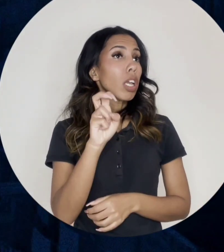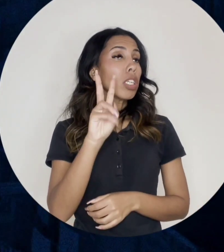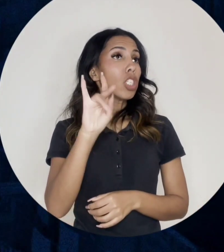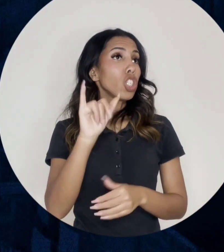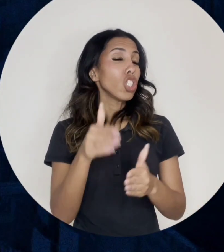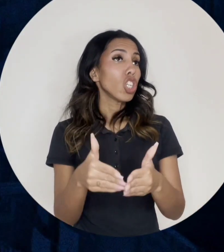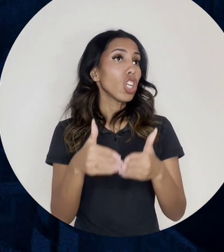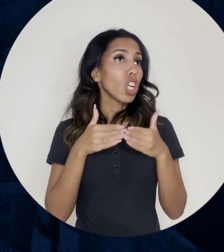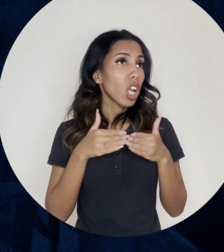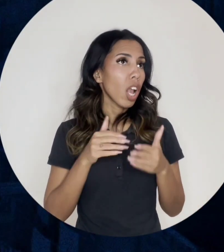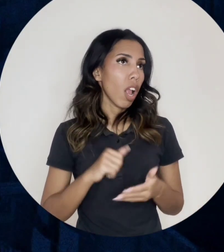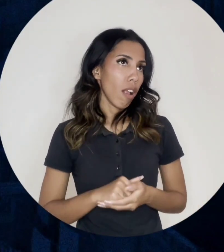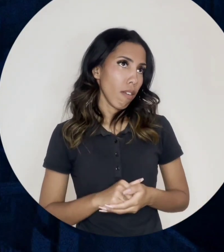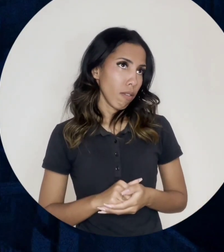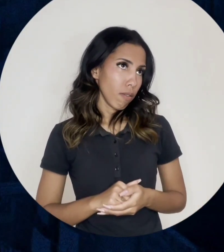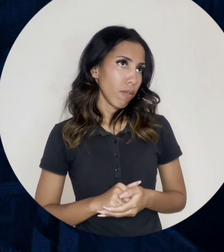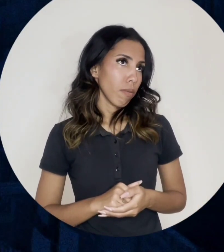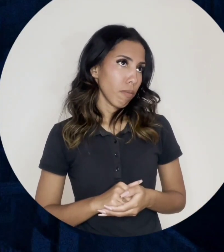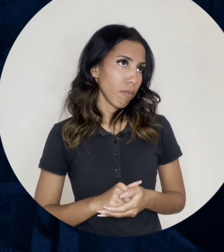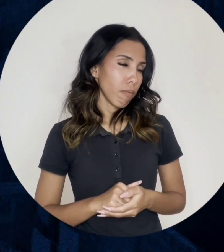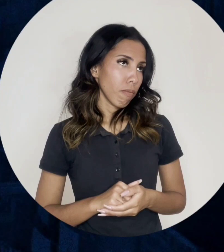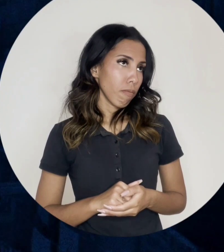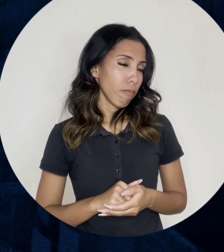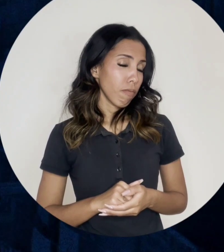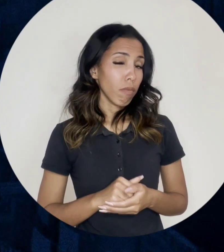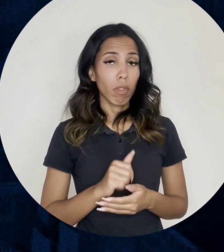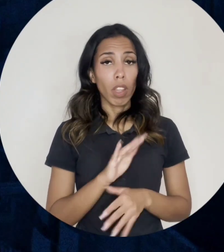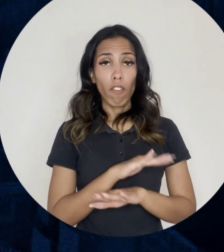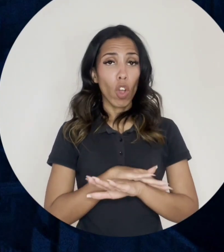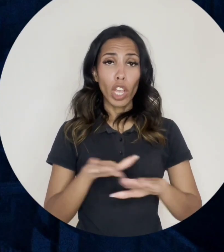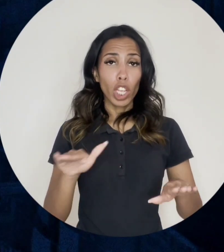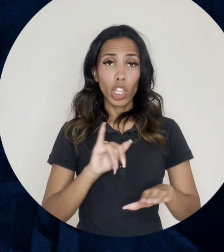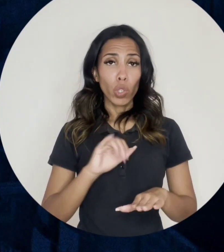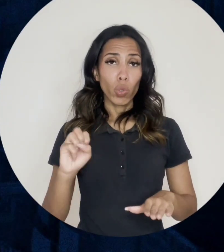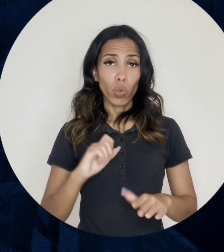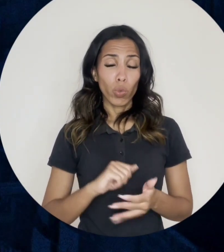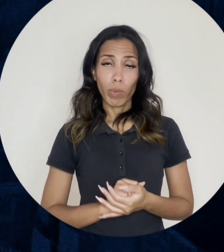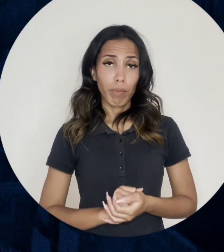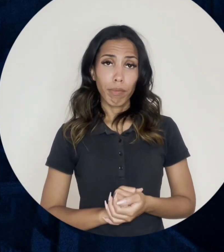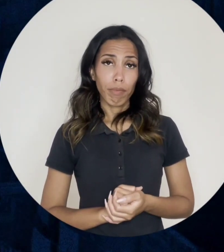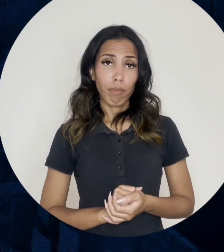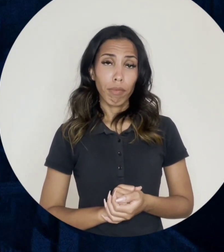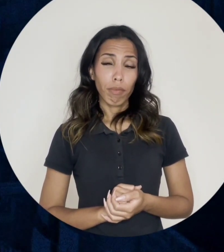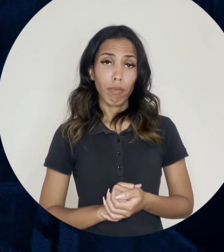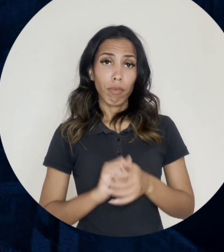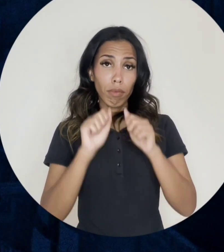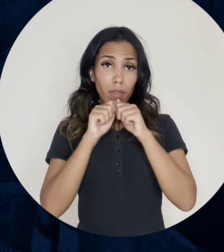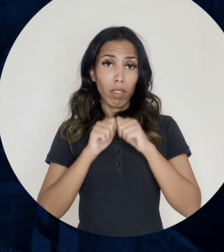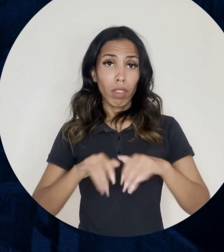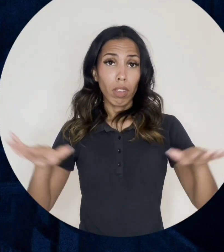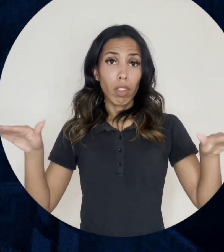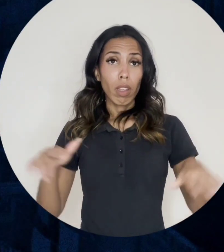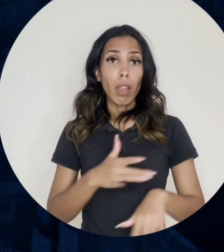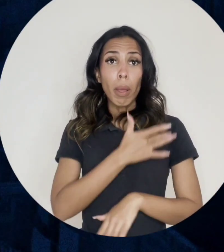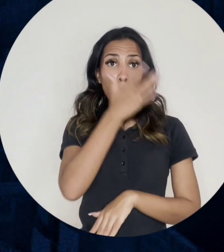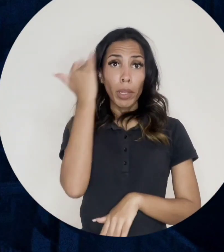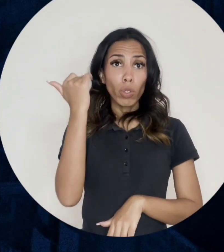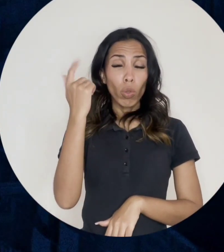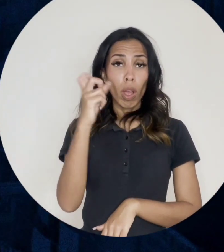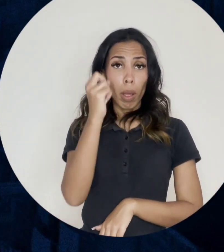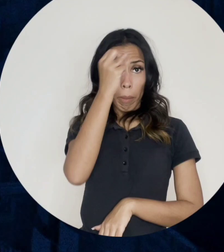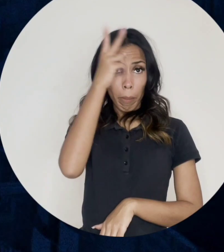afastamento. Pago. Foi isso. Quando isso vazou, fui chamada pela